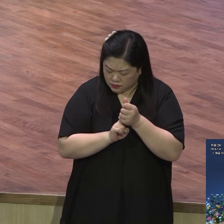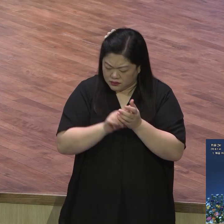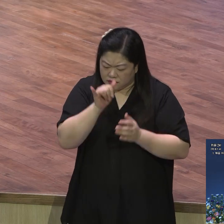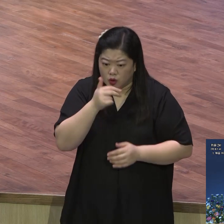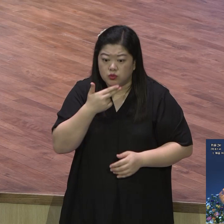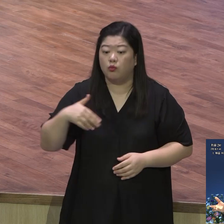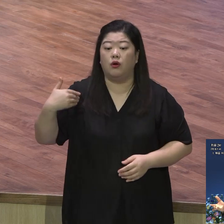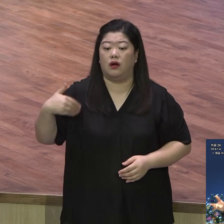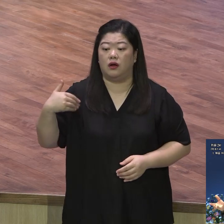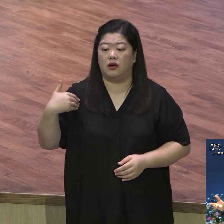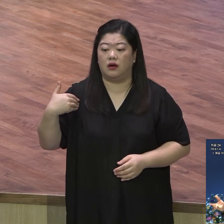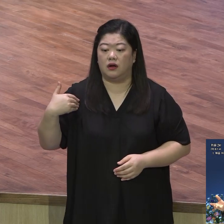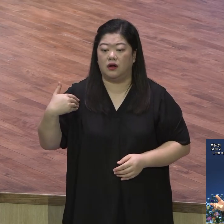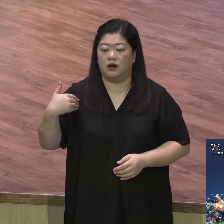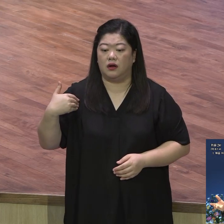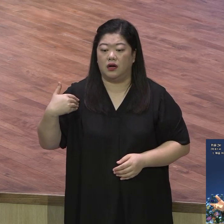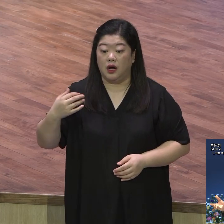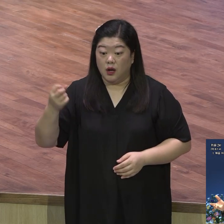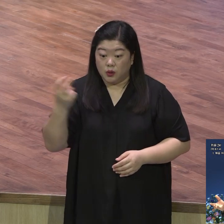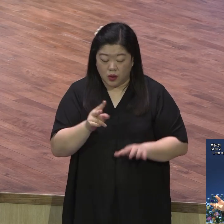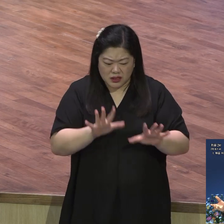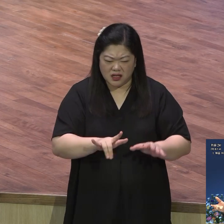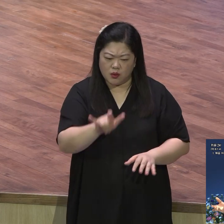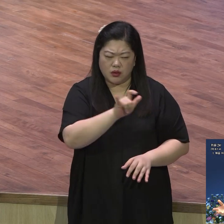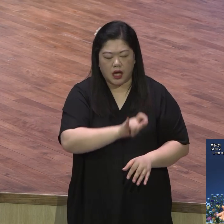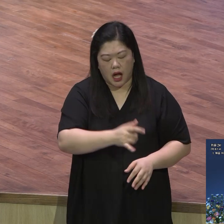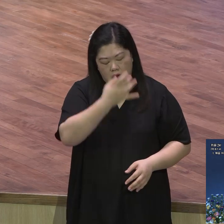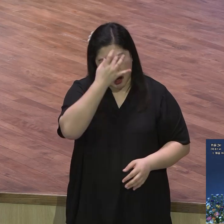이보다 더 악한 바이러스가 또 나타날 수 있어.